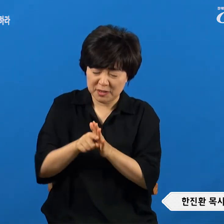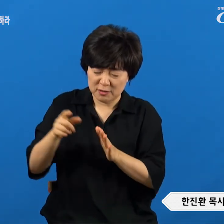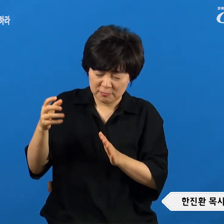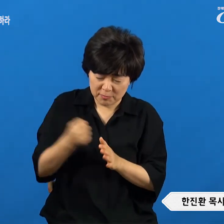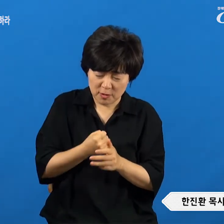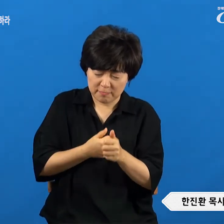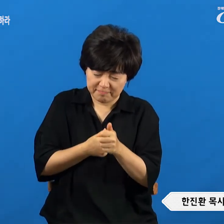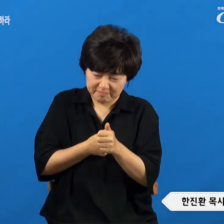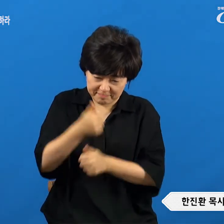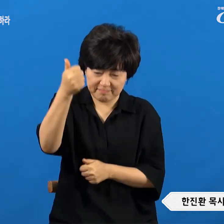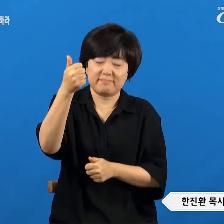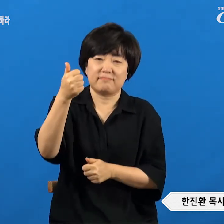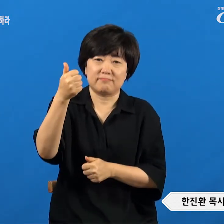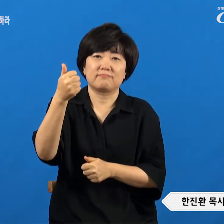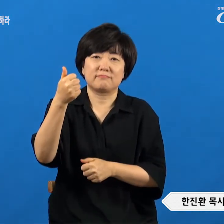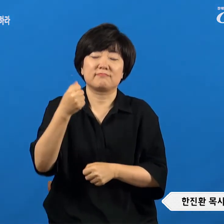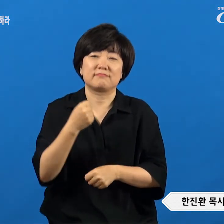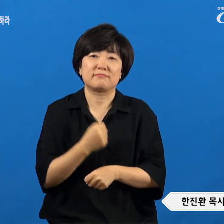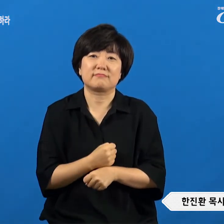때를 이겨냈다고 합니다.